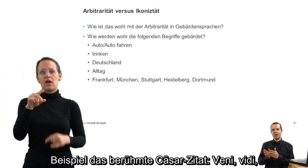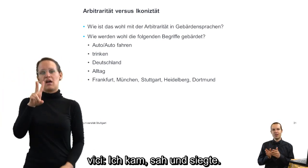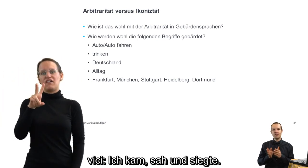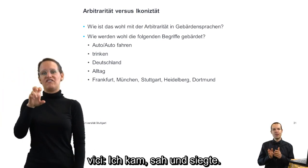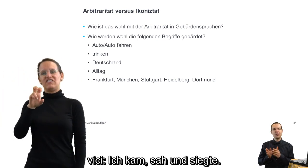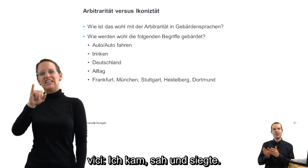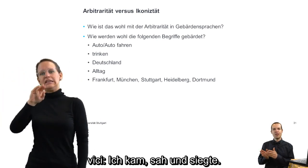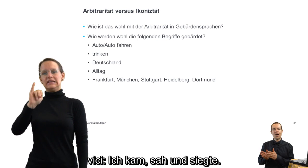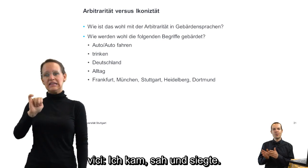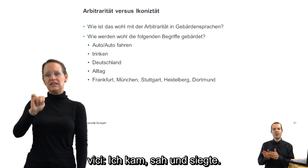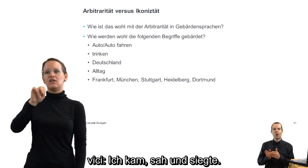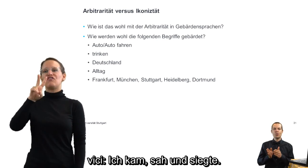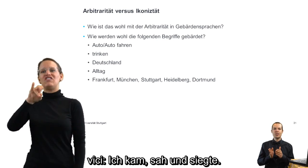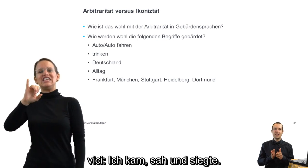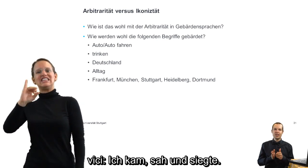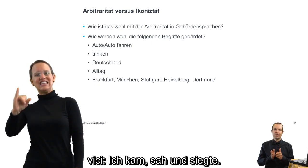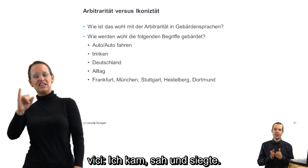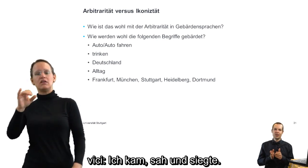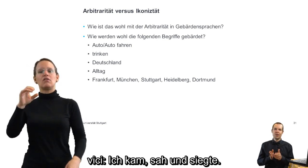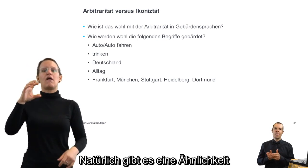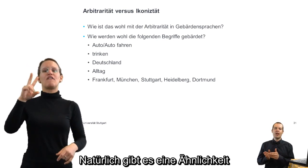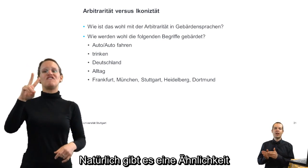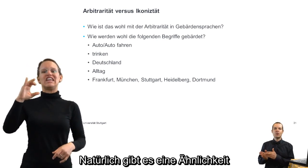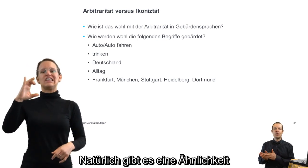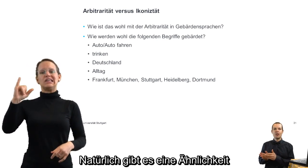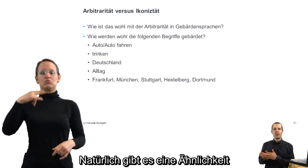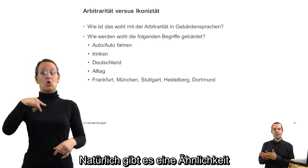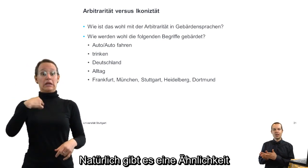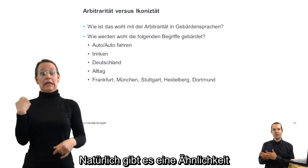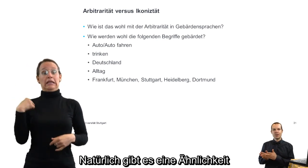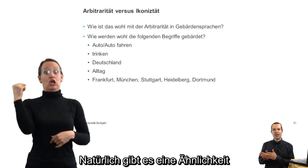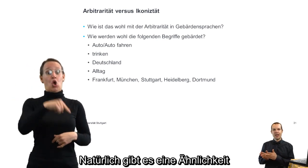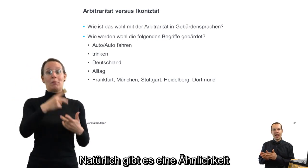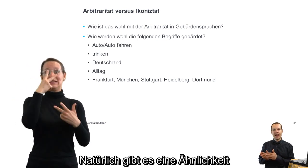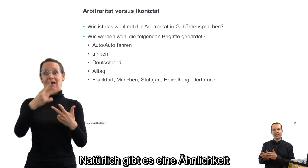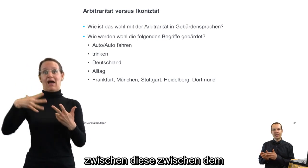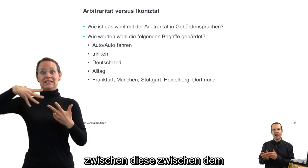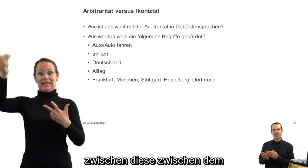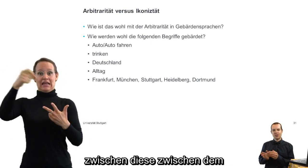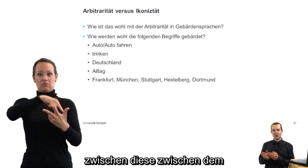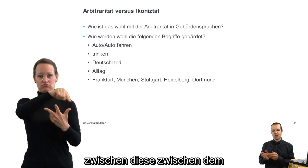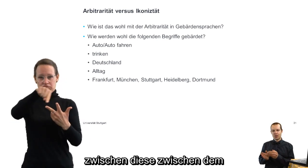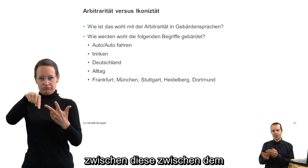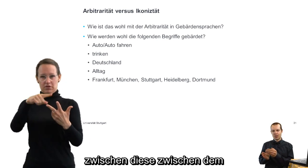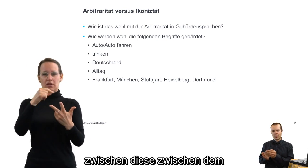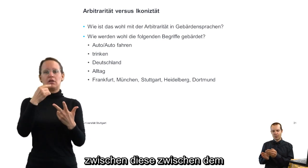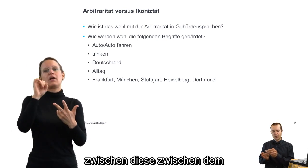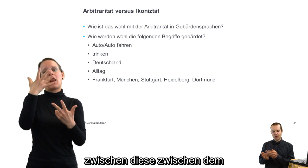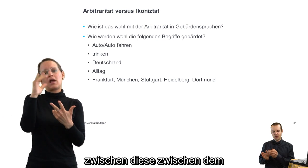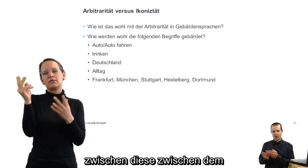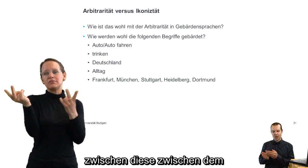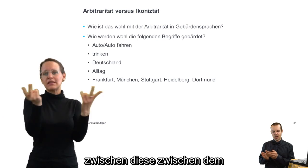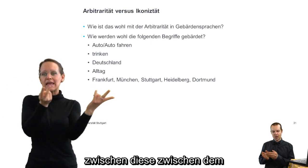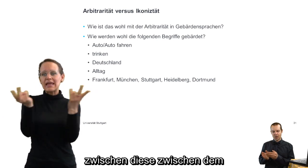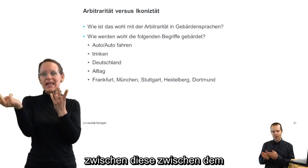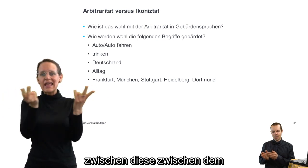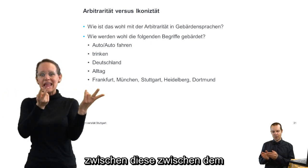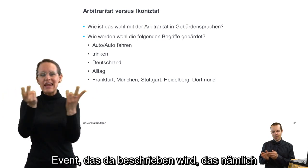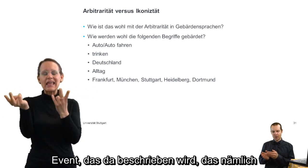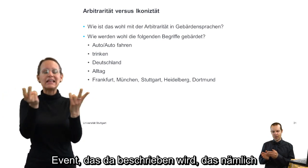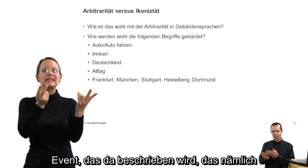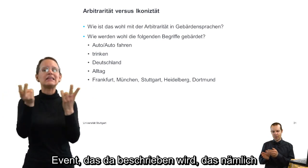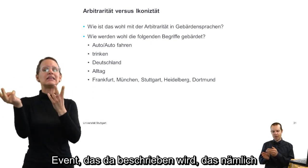Vini, Vidi, Viki, ich kam, sah und siegte. Natürlich gibt es eine Ähnlichkeit zwischen dem